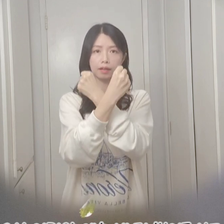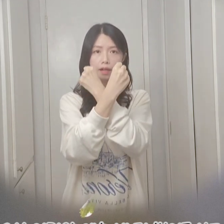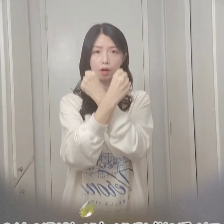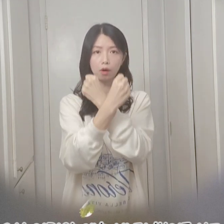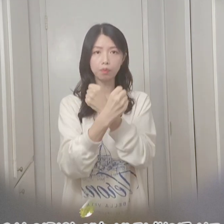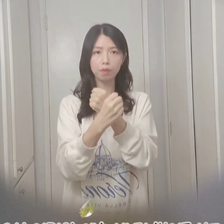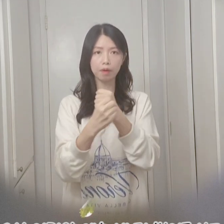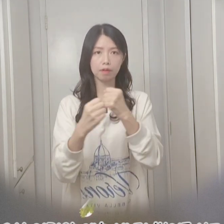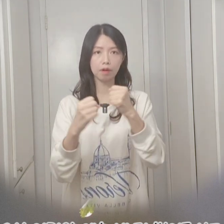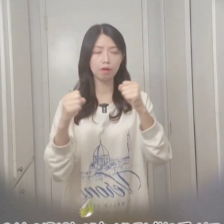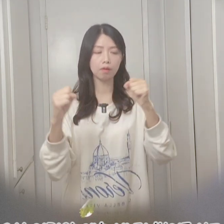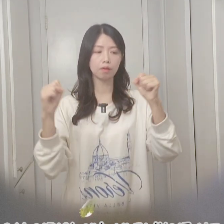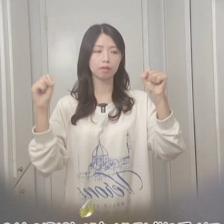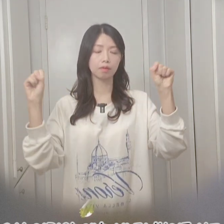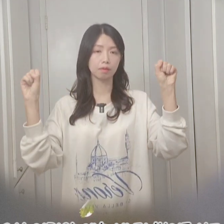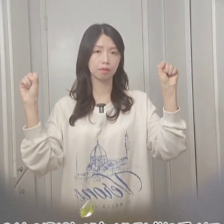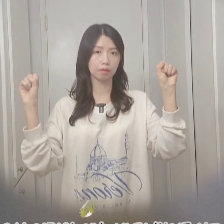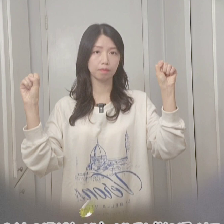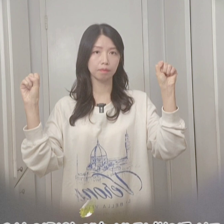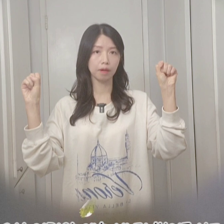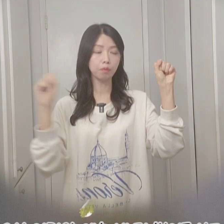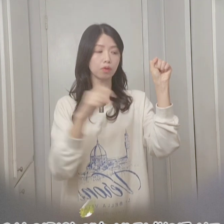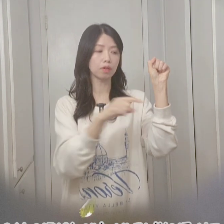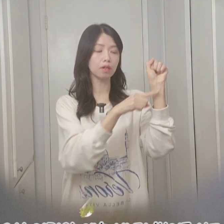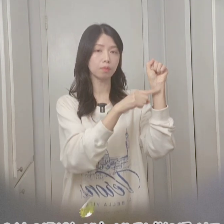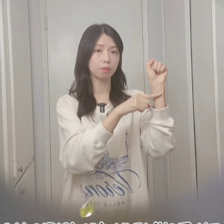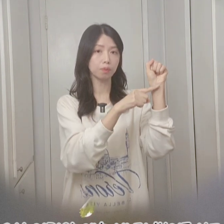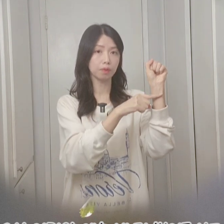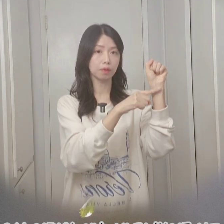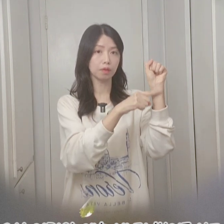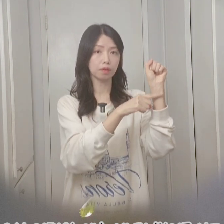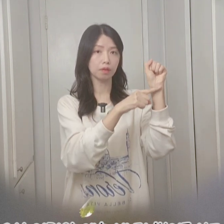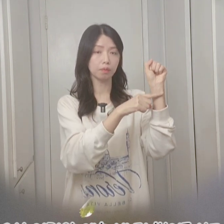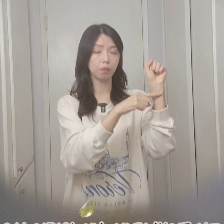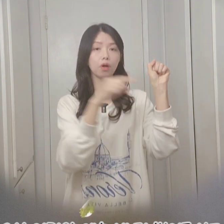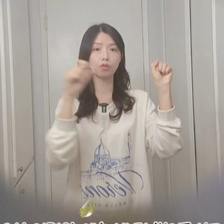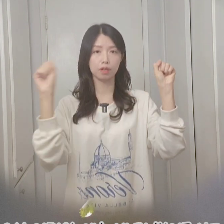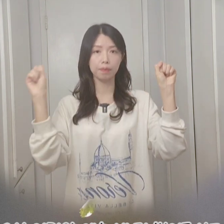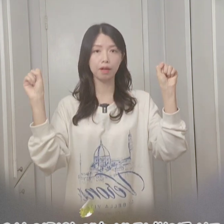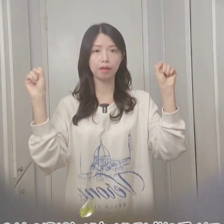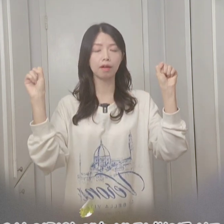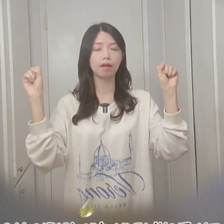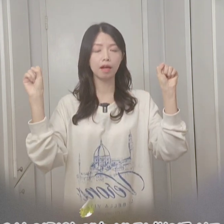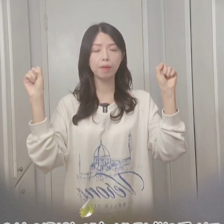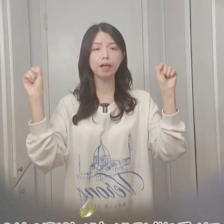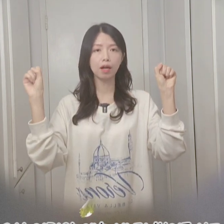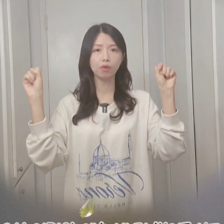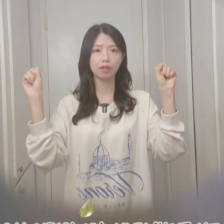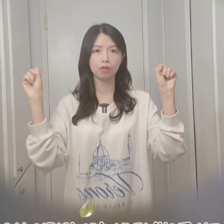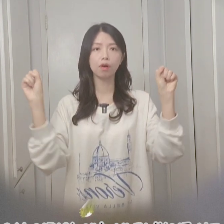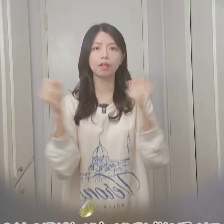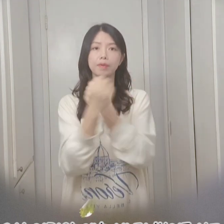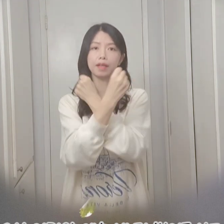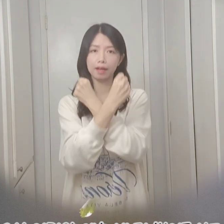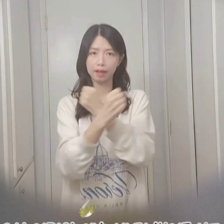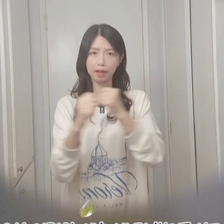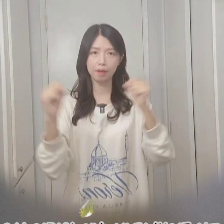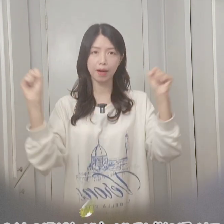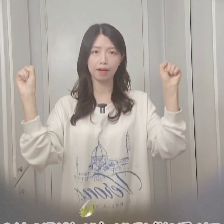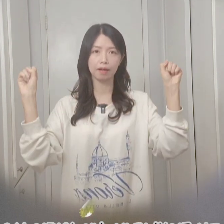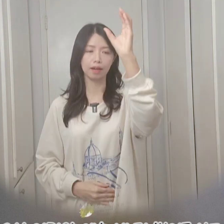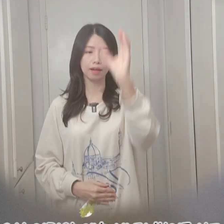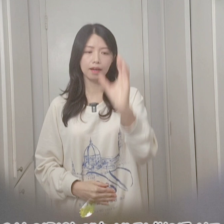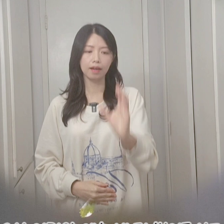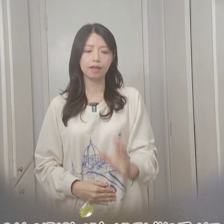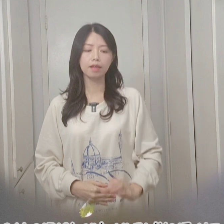이 상태에서 풀면서 팔목을 보여주시면 해방이라고 한 뒤의 수어가 됩니다.